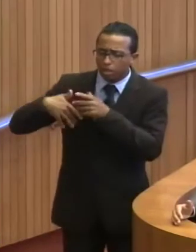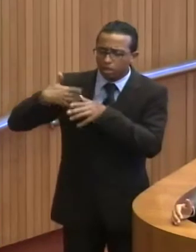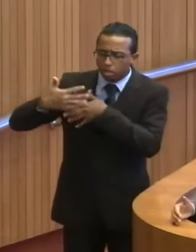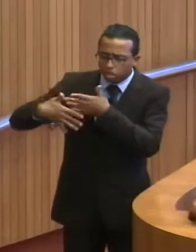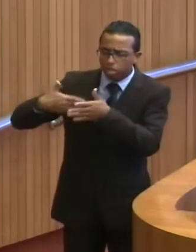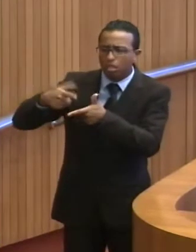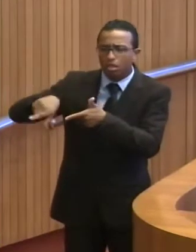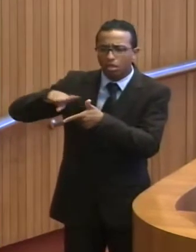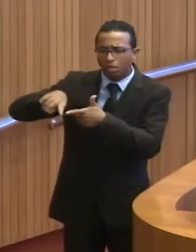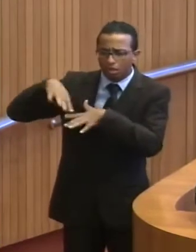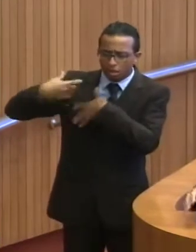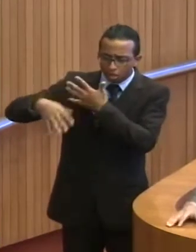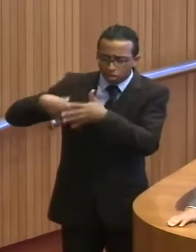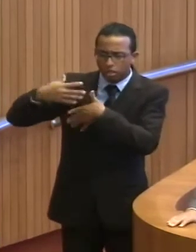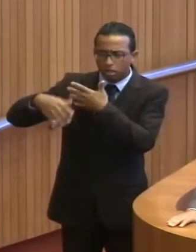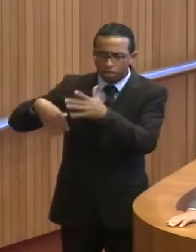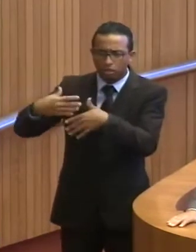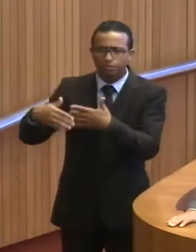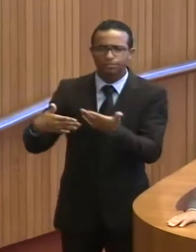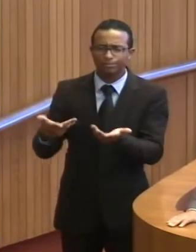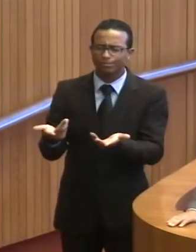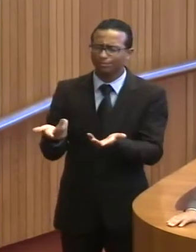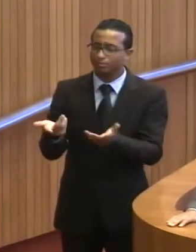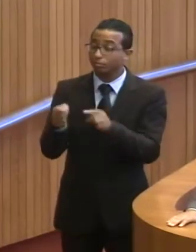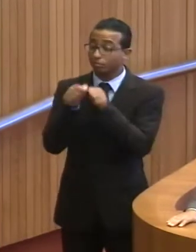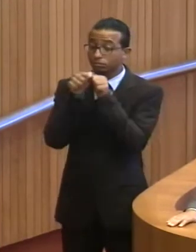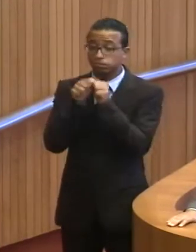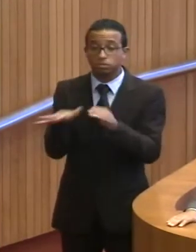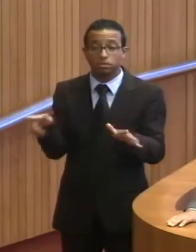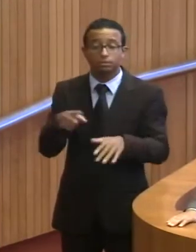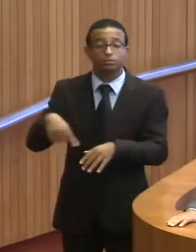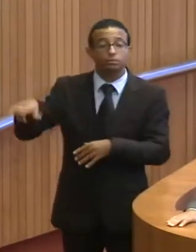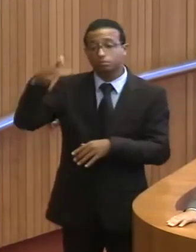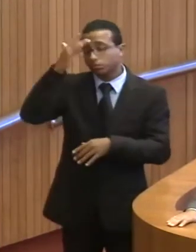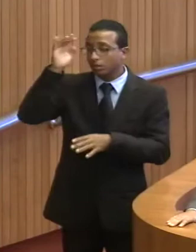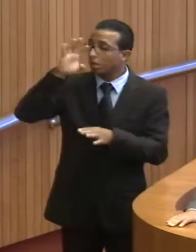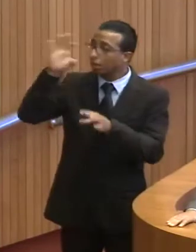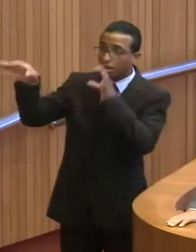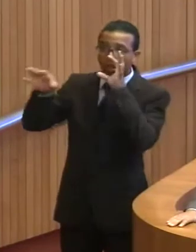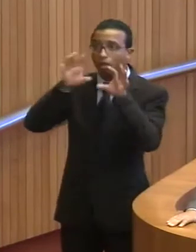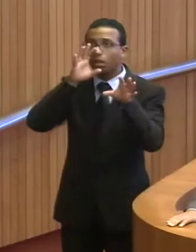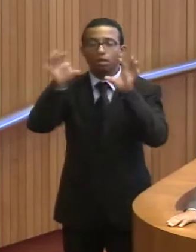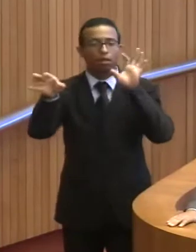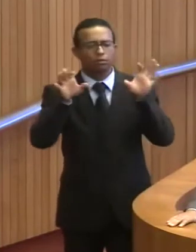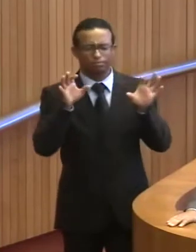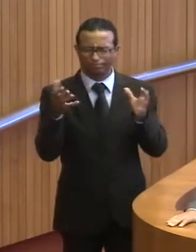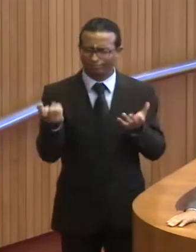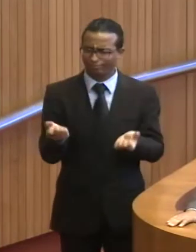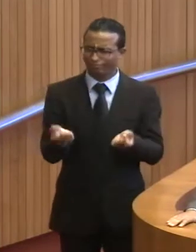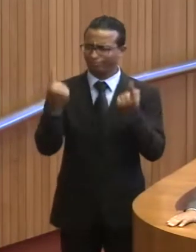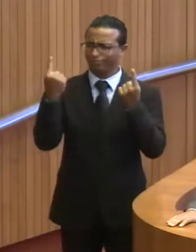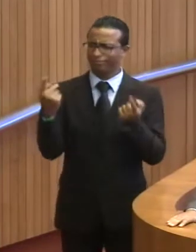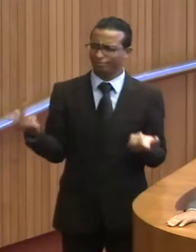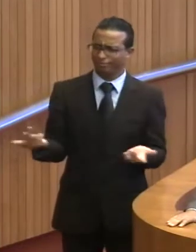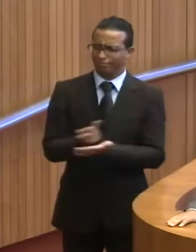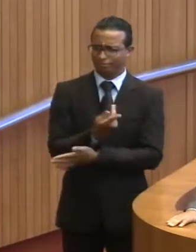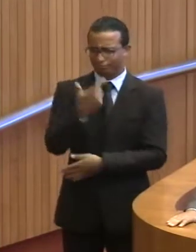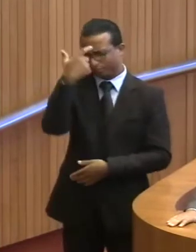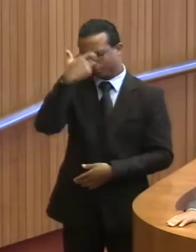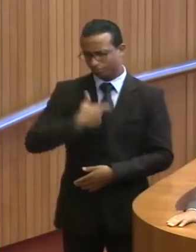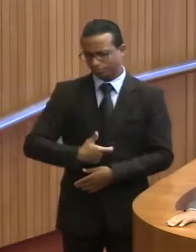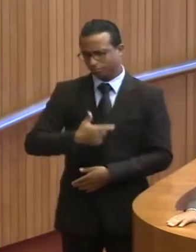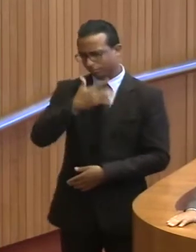celeuma que acabou criando uma onda de ataques infames contra a minha pessoa.